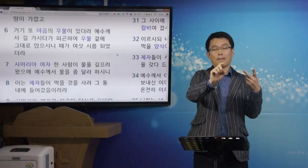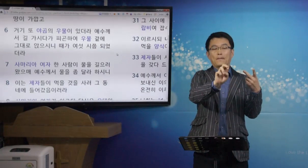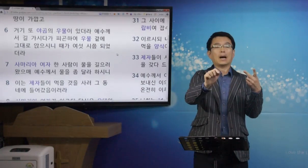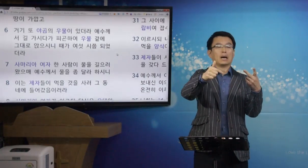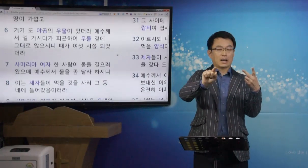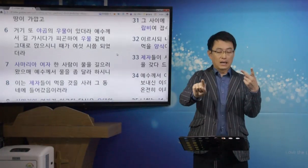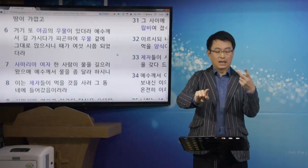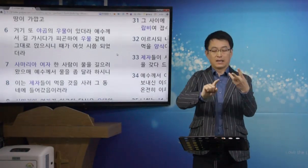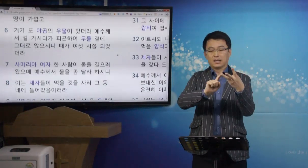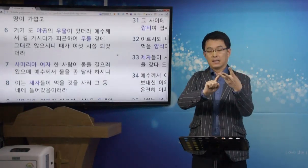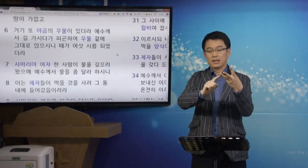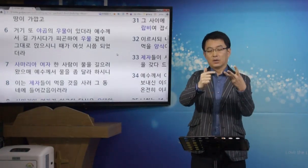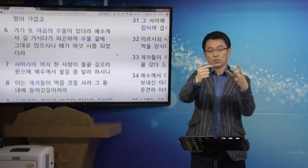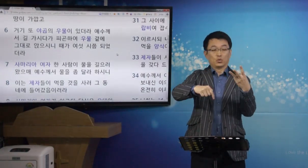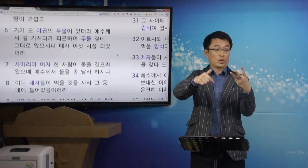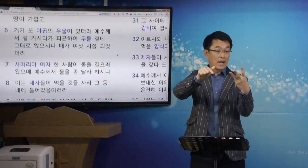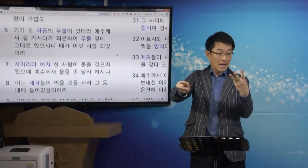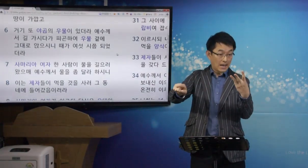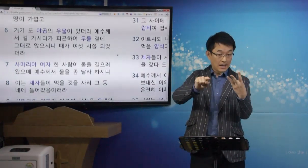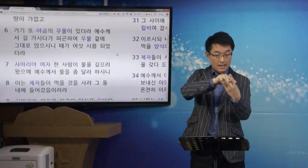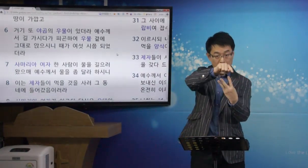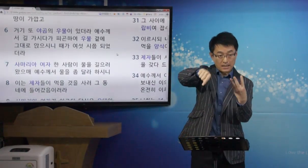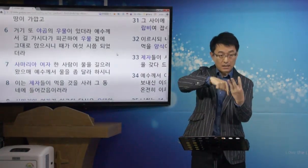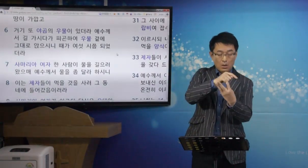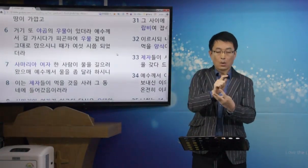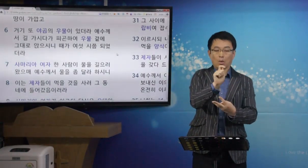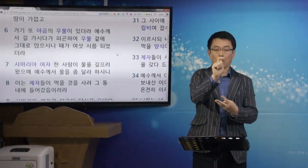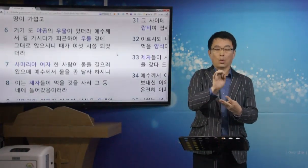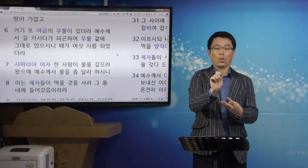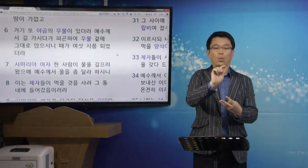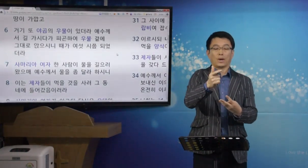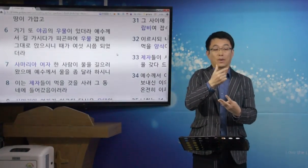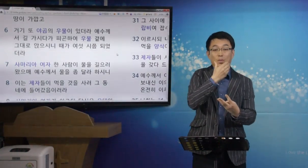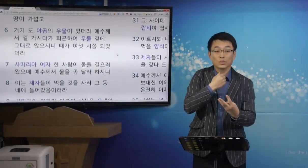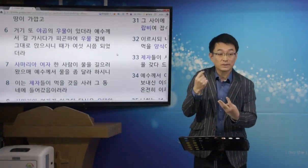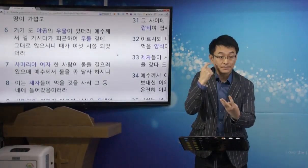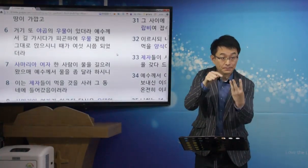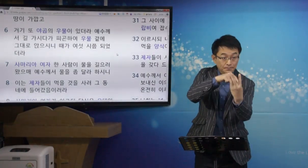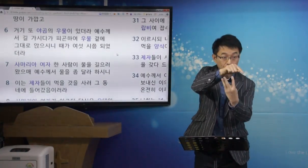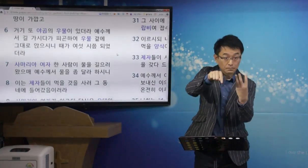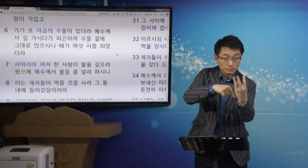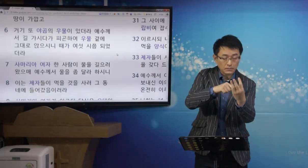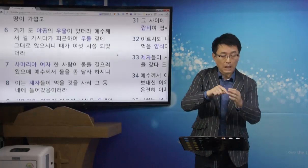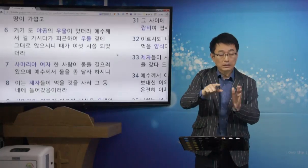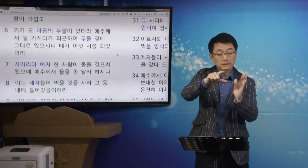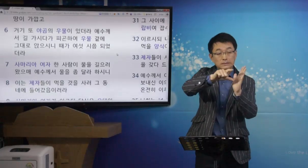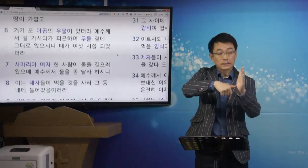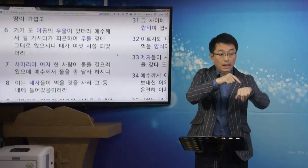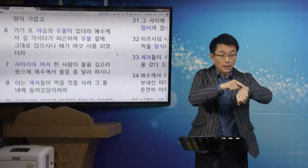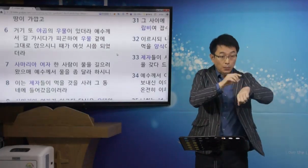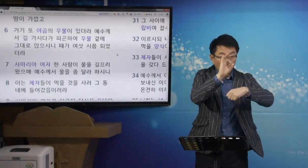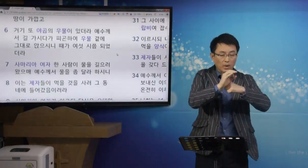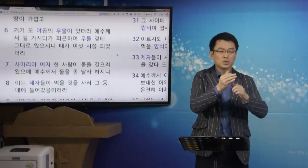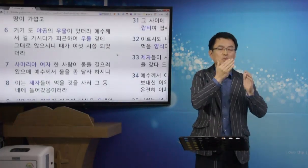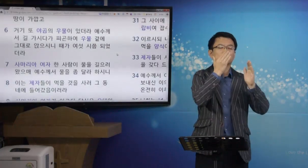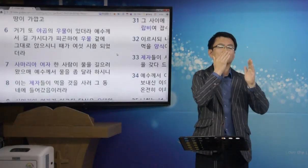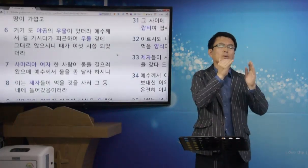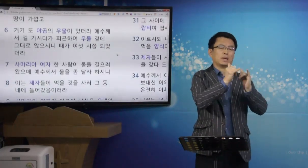마태복음, 마가복음, 누가복음, 공관복음이라고 말하고 있습니다. 시간을